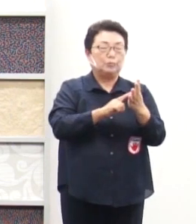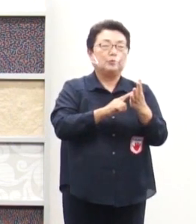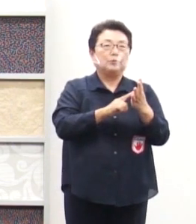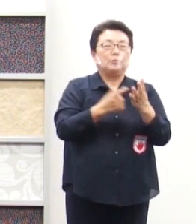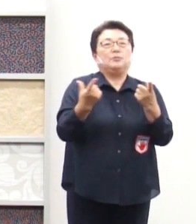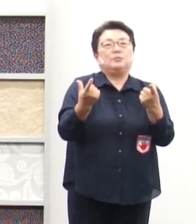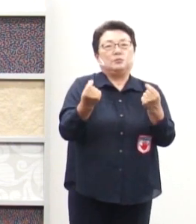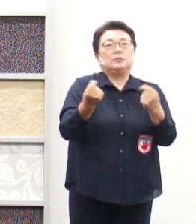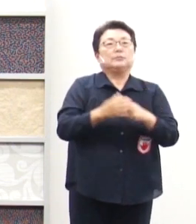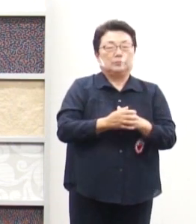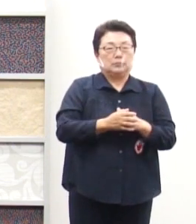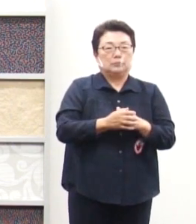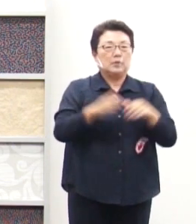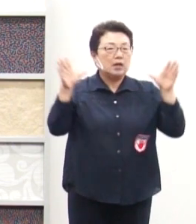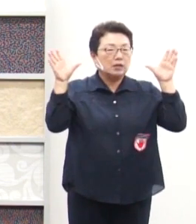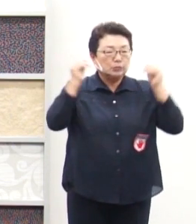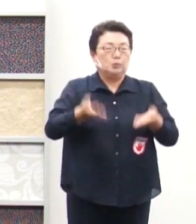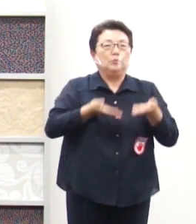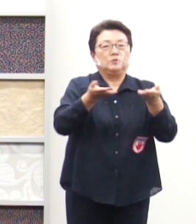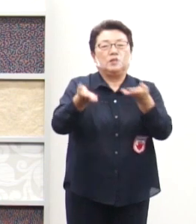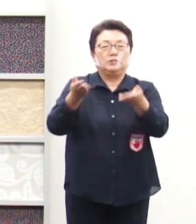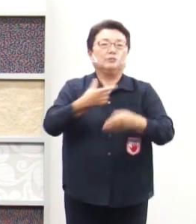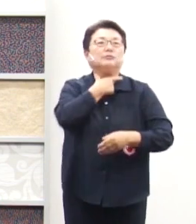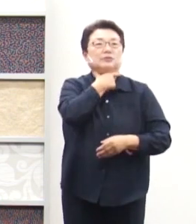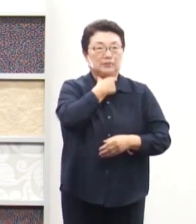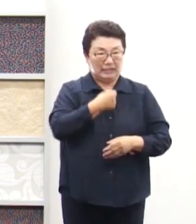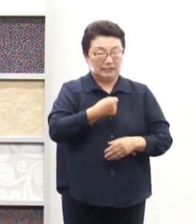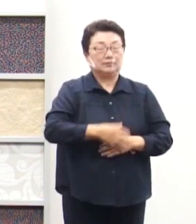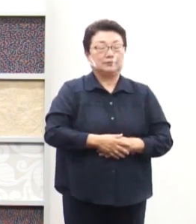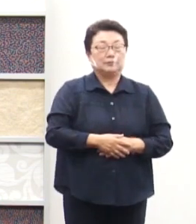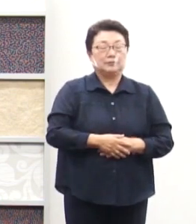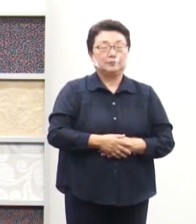ても情報提供をしてまいりたいと思います。